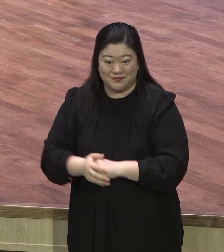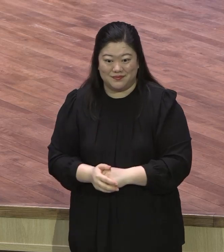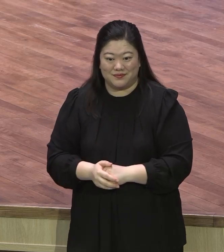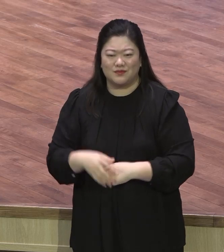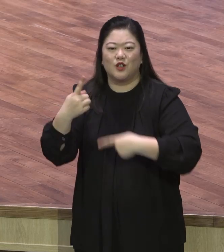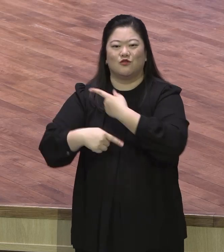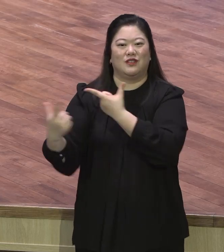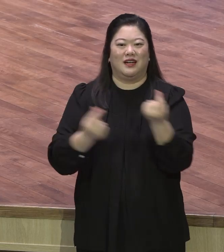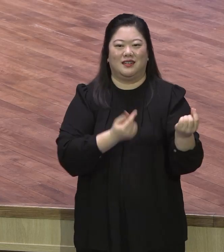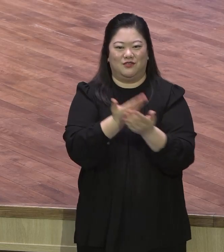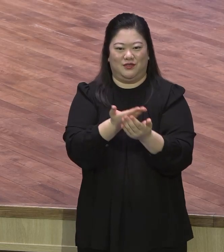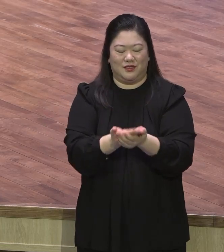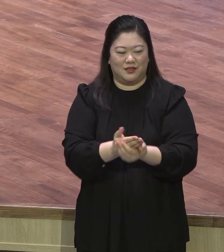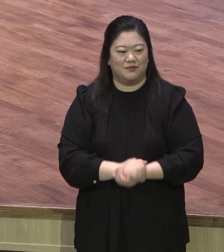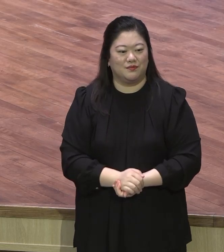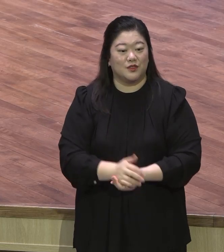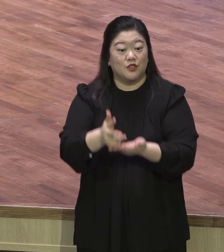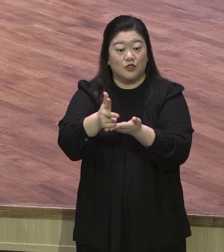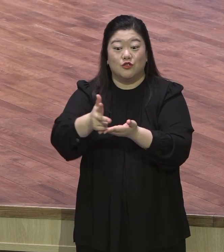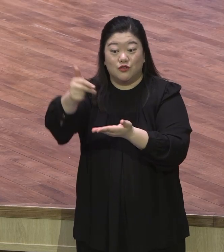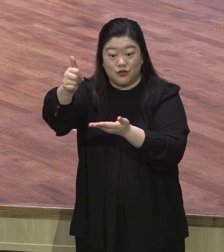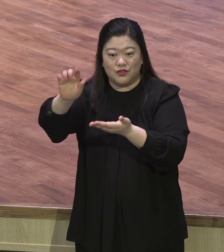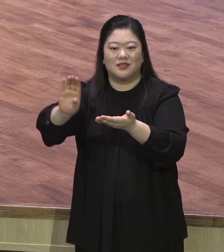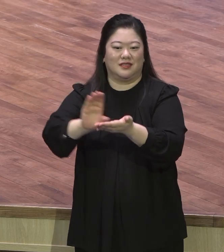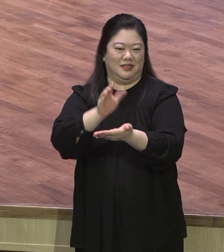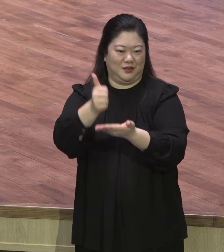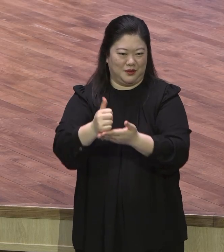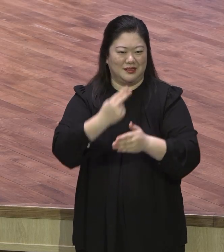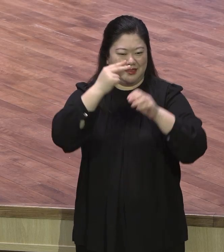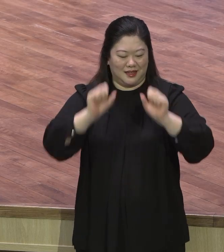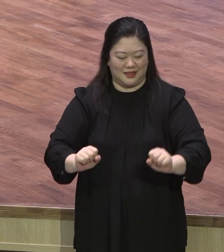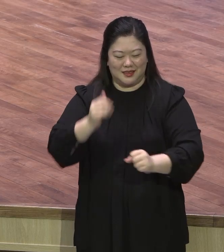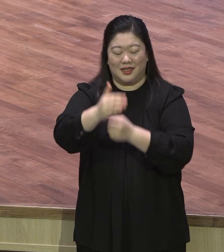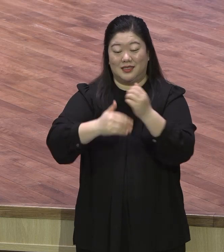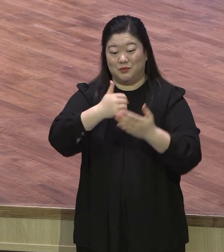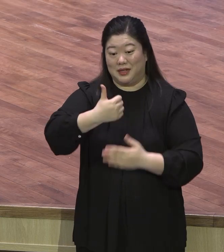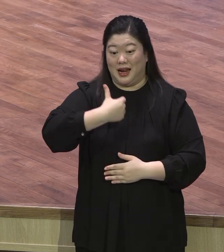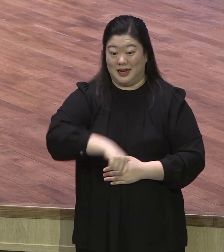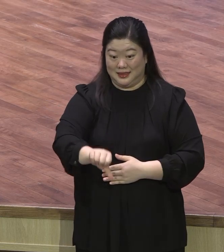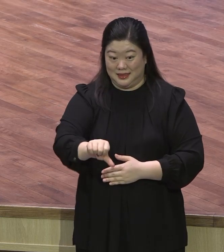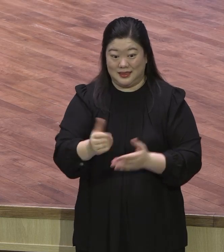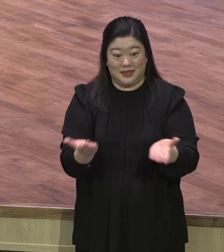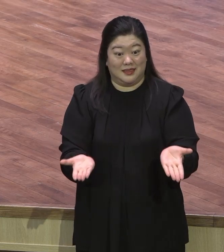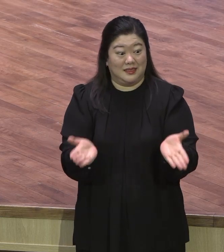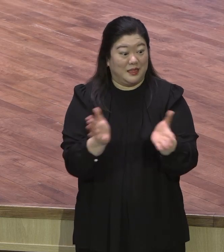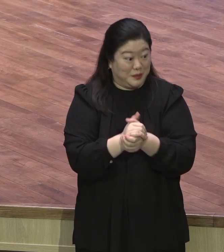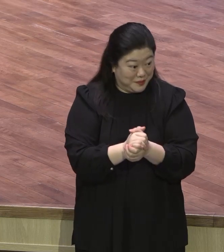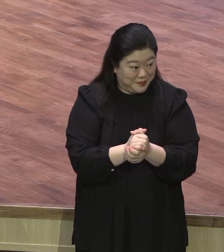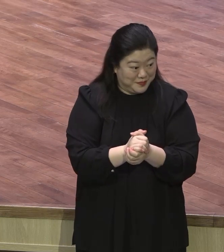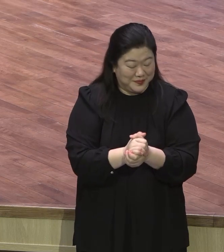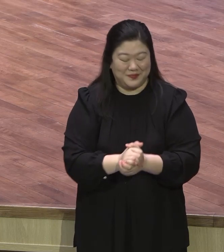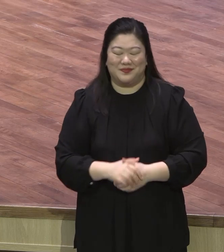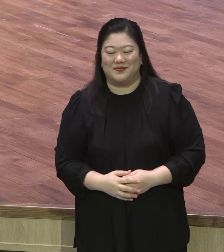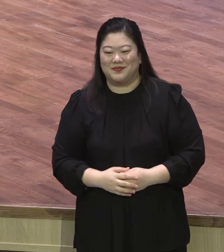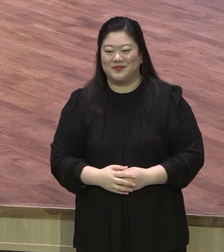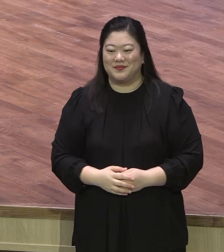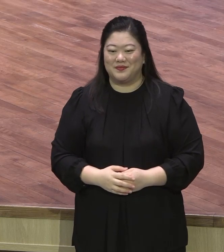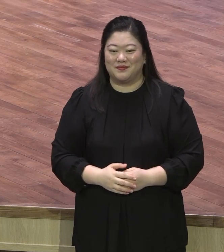신앙 고백합니다. 주는 그리스도시오 살아계신 하나님의 아들이십니다. 아멘.